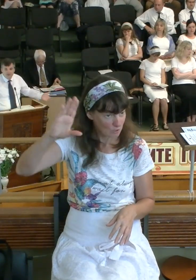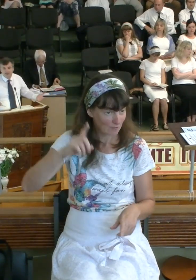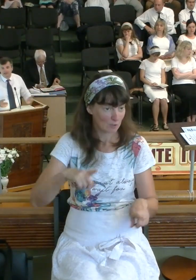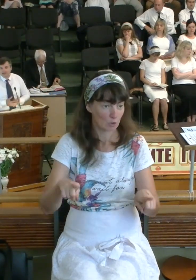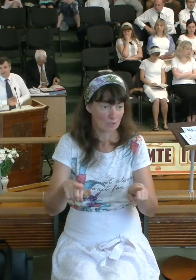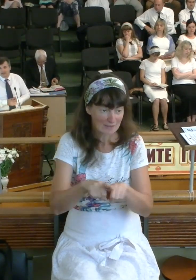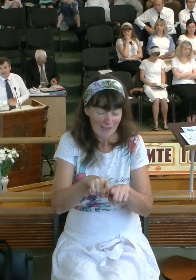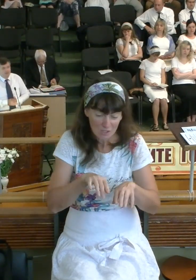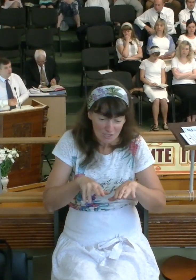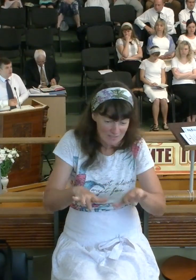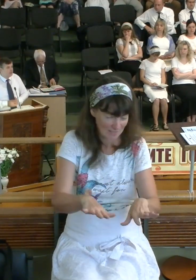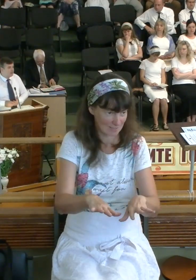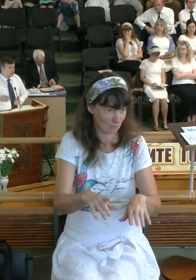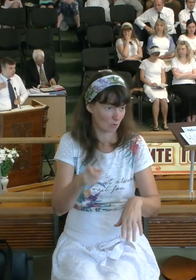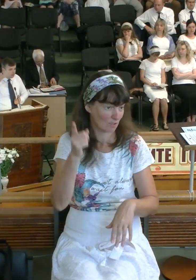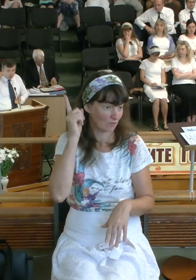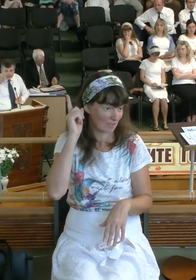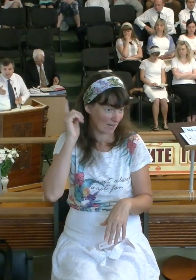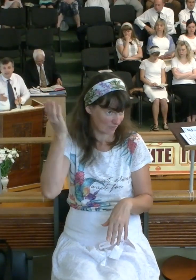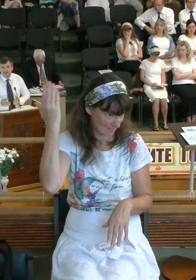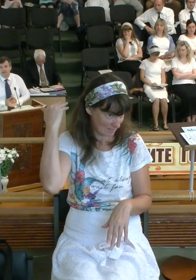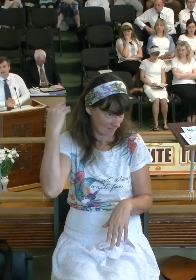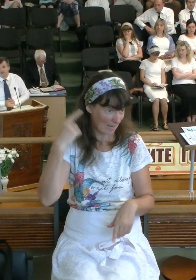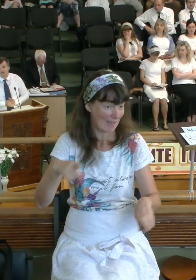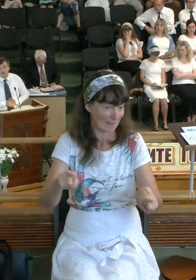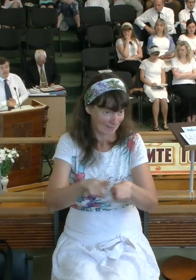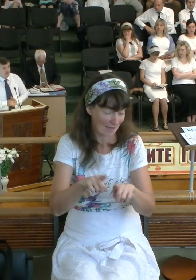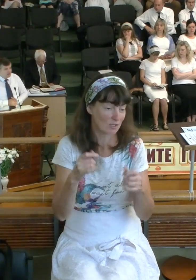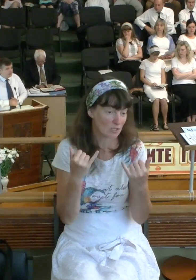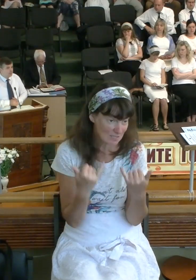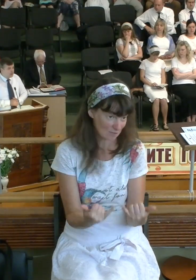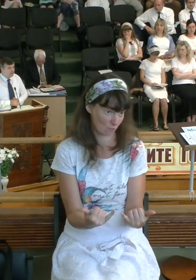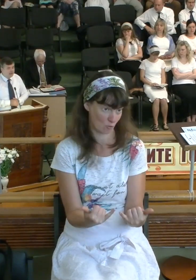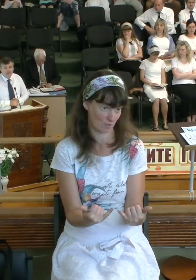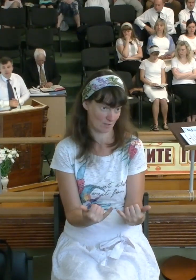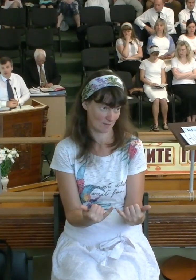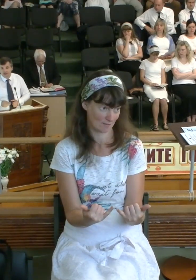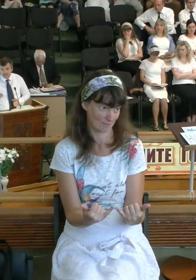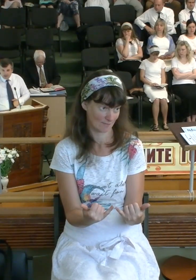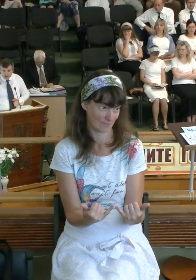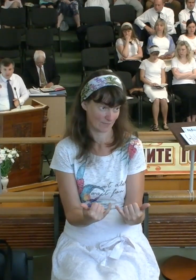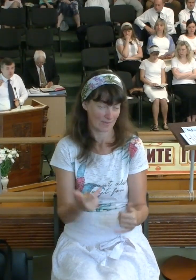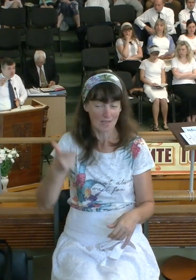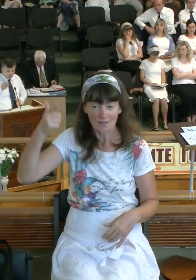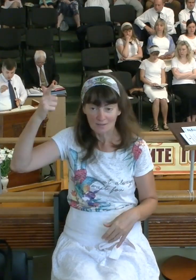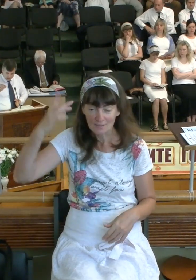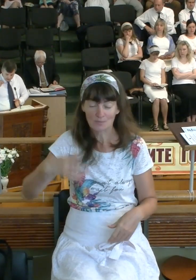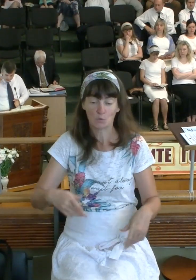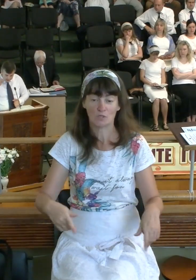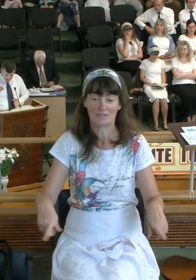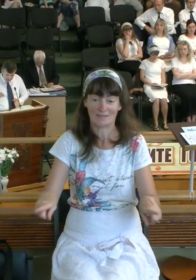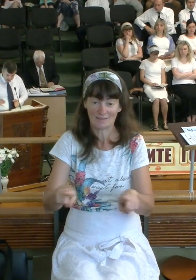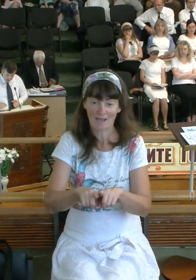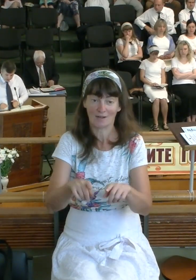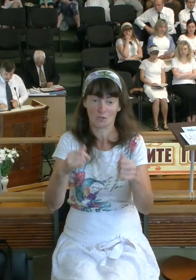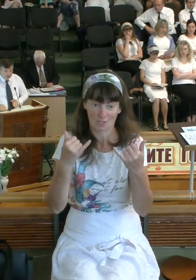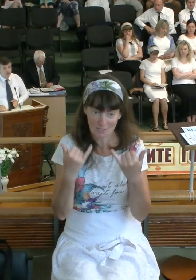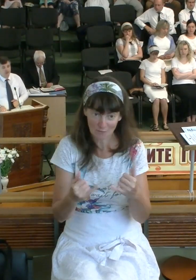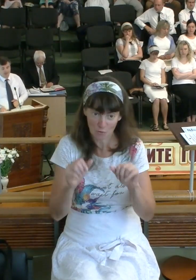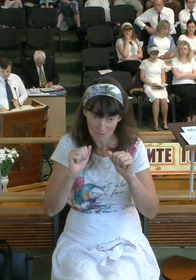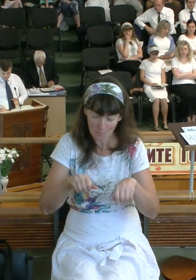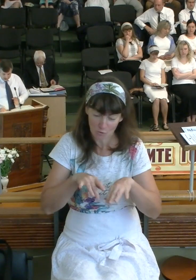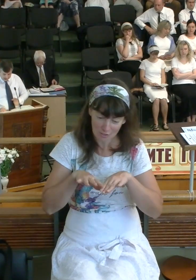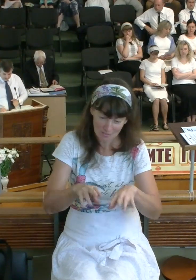как 2 века назад, или может быть еще более длительное время? Господь говорит, я точно так же могу сегодня